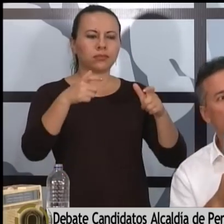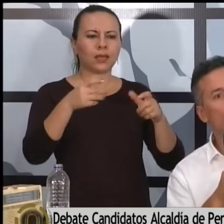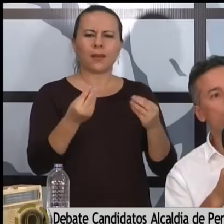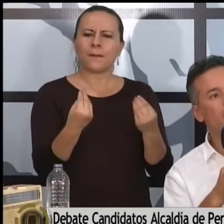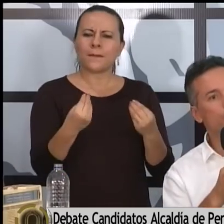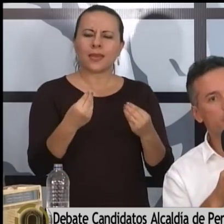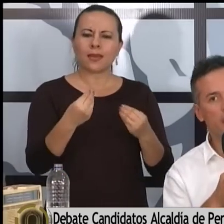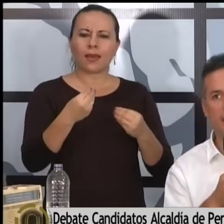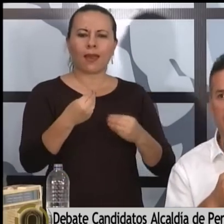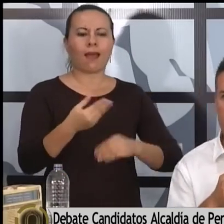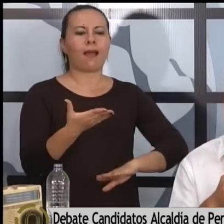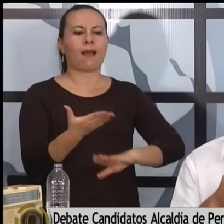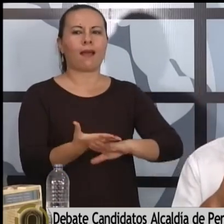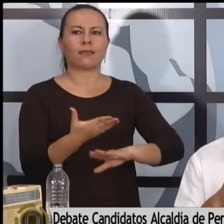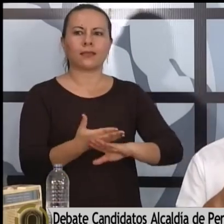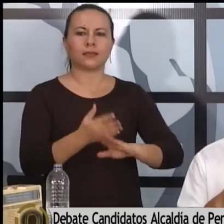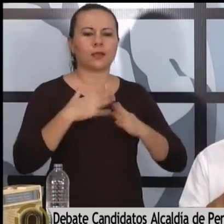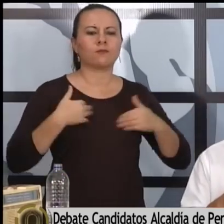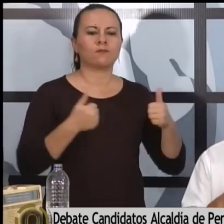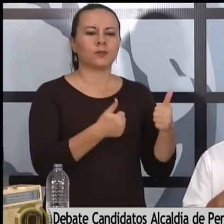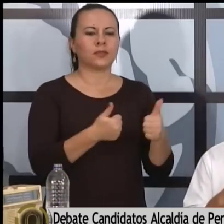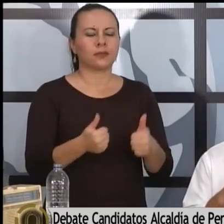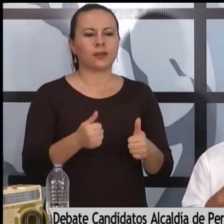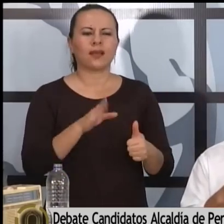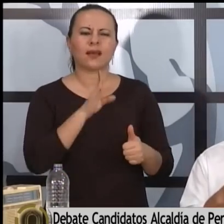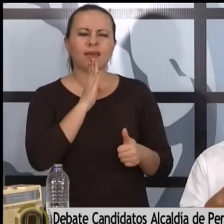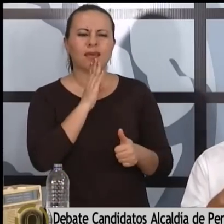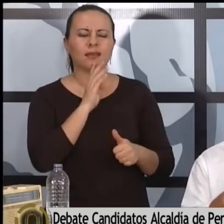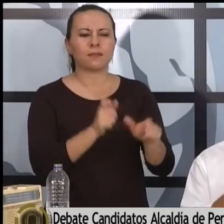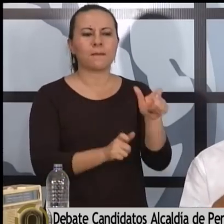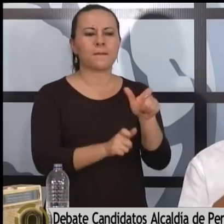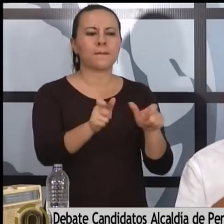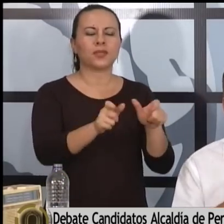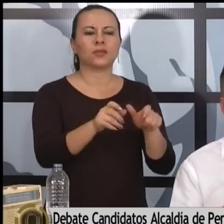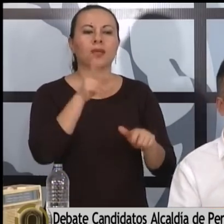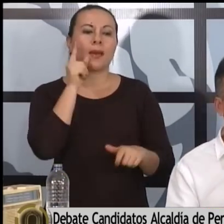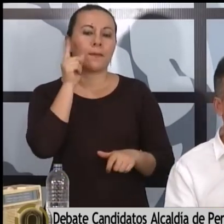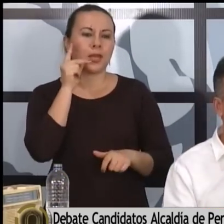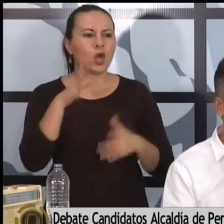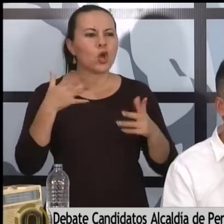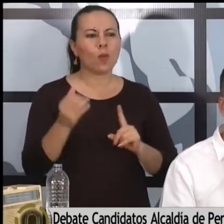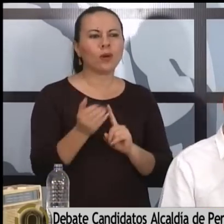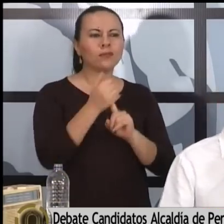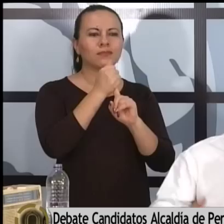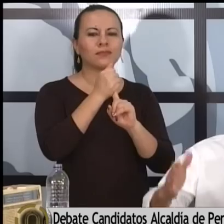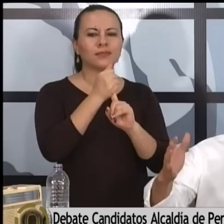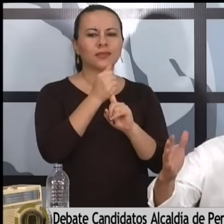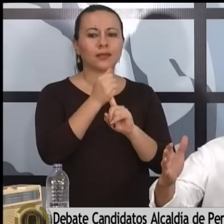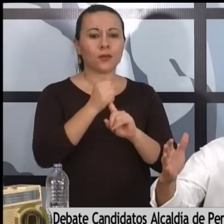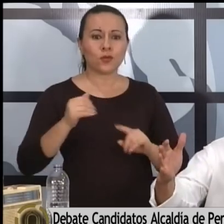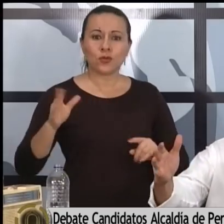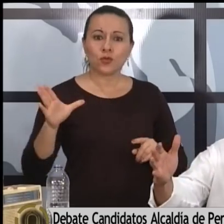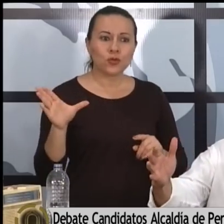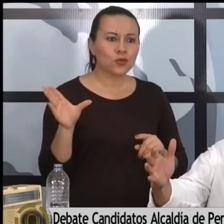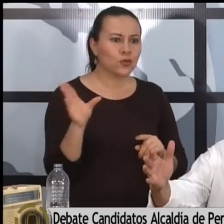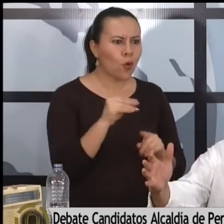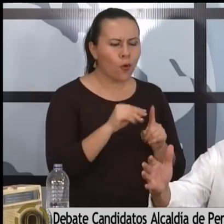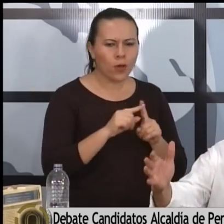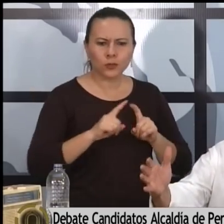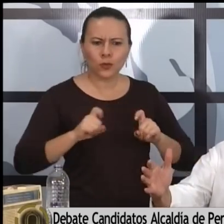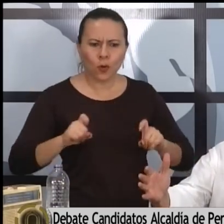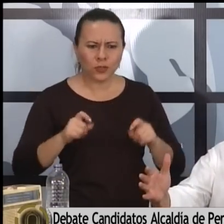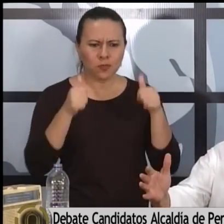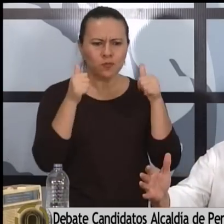garantizar un mayor bienestar para todos los pereiranos. Y esto lo vamos a lograr de la siguiente manera. Todas las cosas buenas que ha